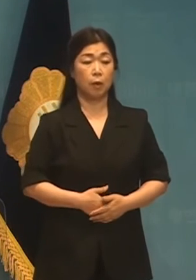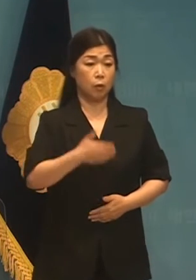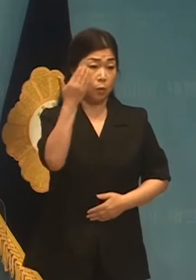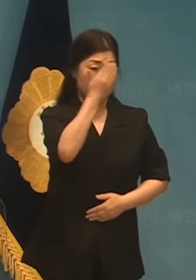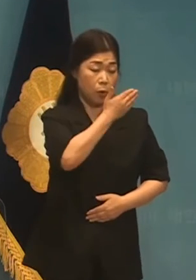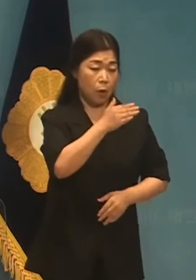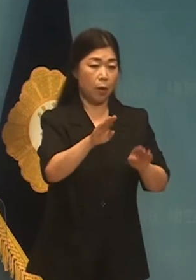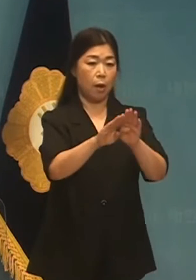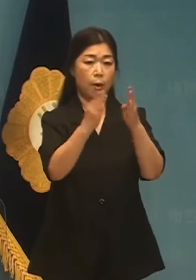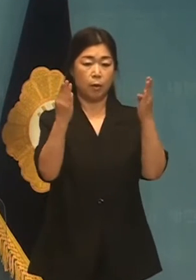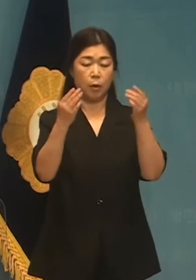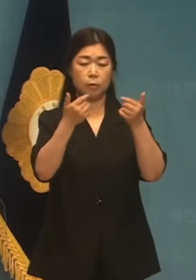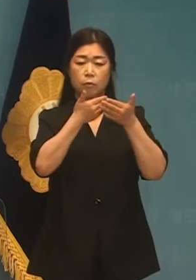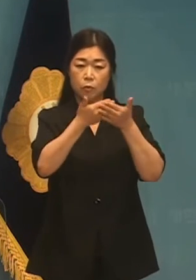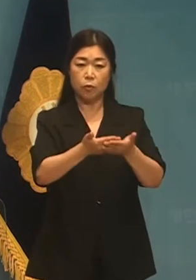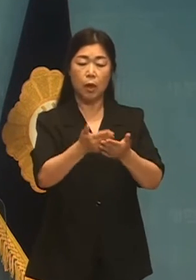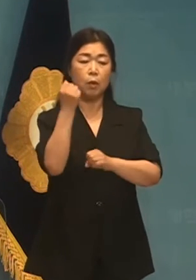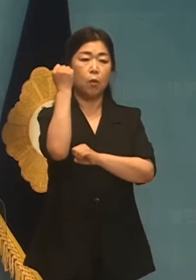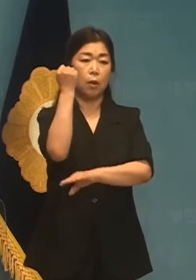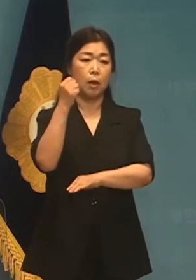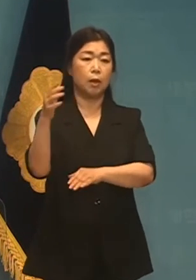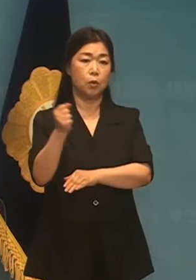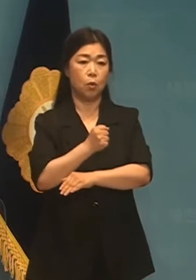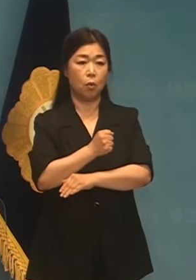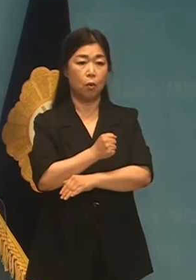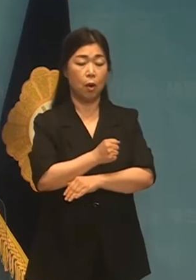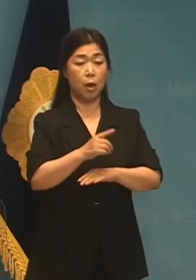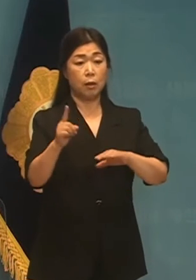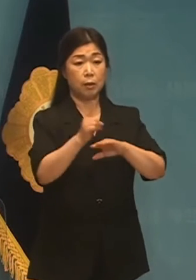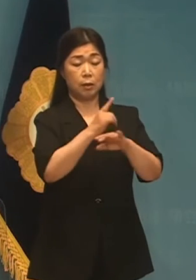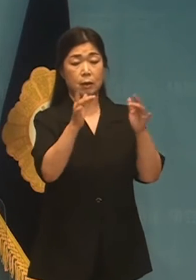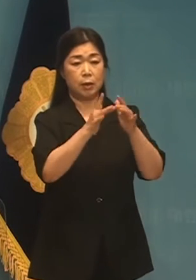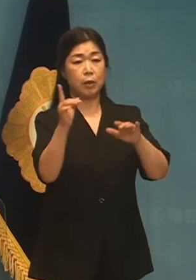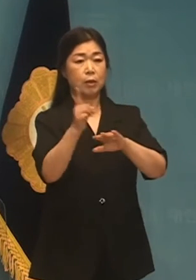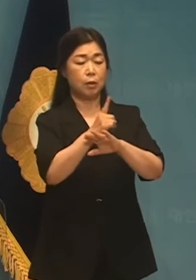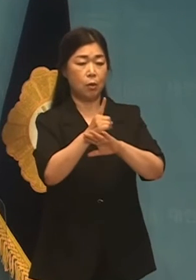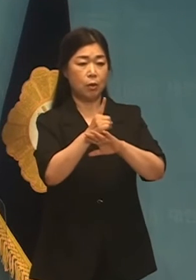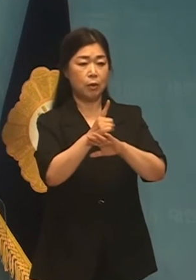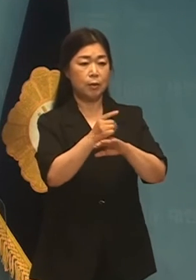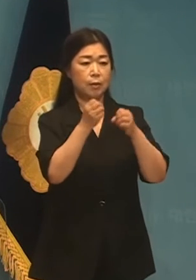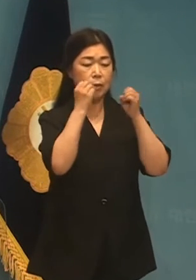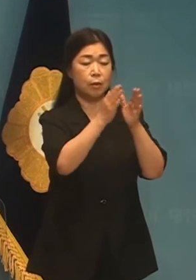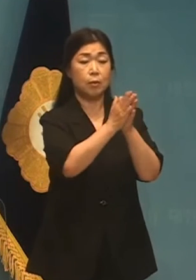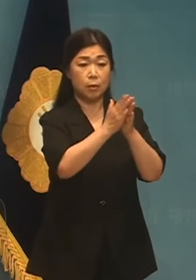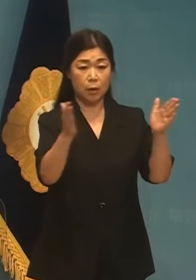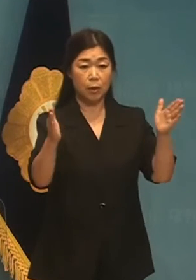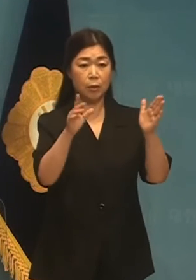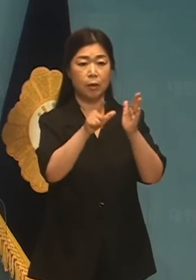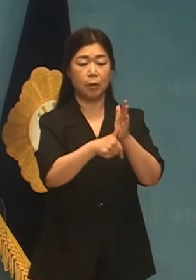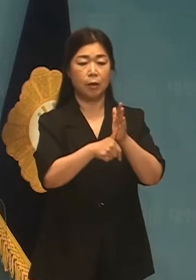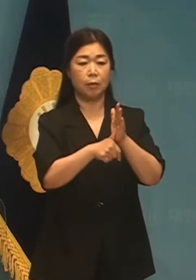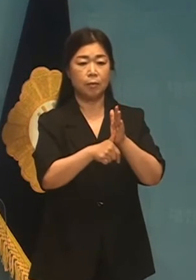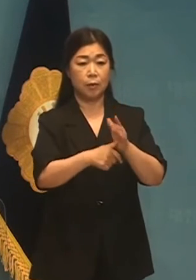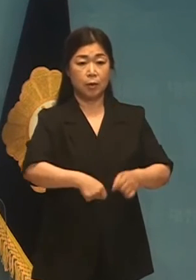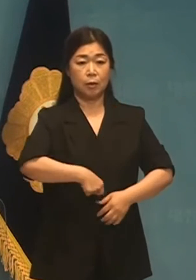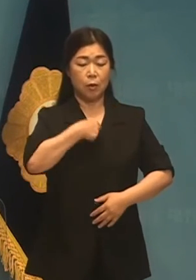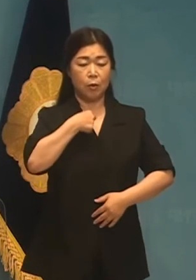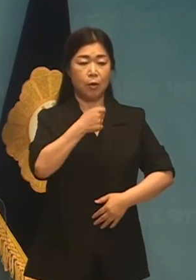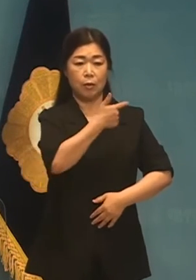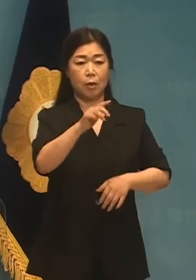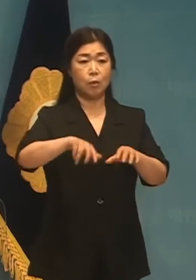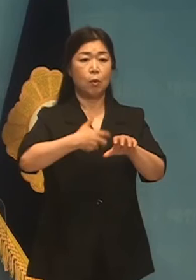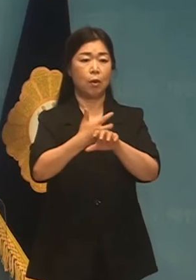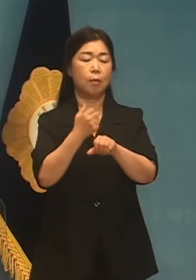투명성과 개방성을 핵심 원리로 디지털 르네상스 시대에 정의로운 대전환이 이루어지도록